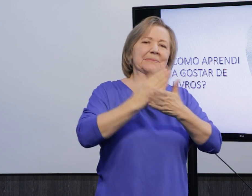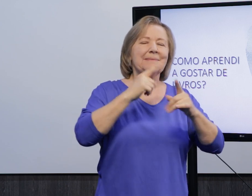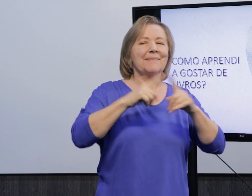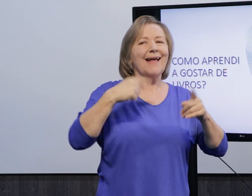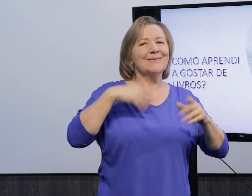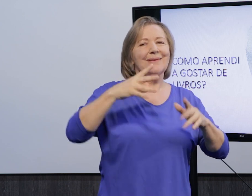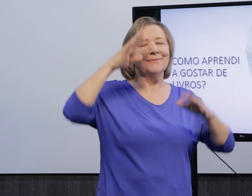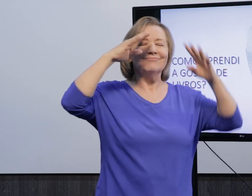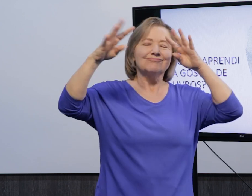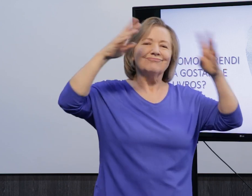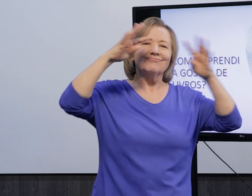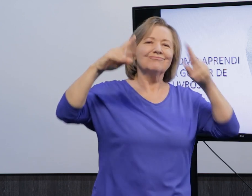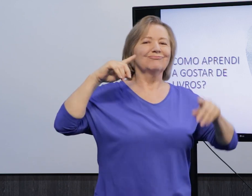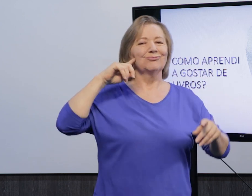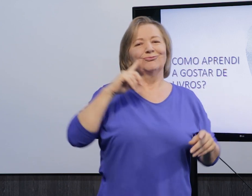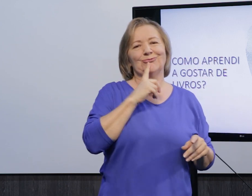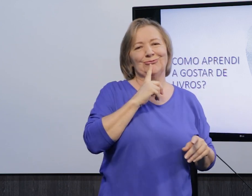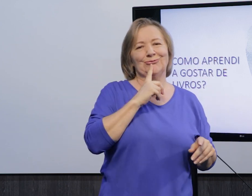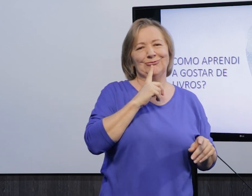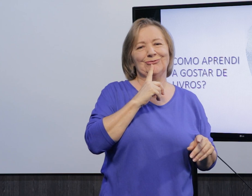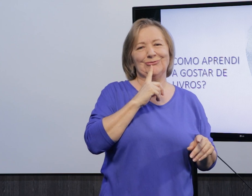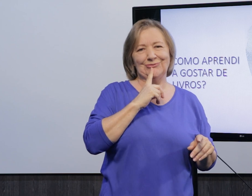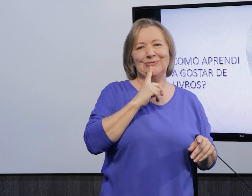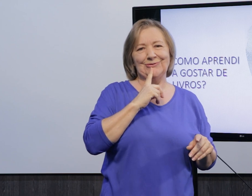passava mas né não se tinha essa reflexão sobre surdos